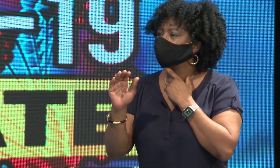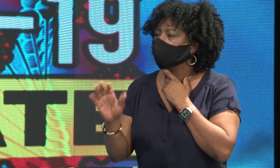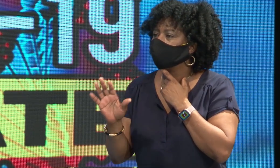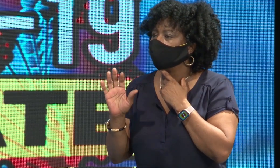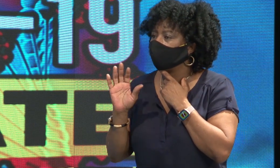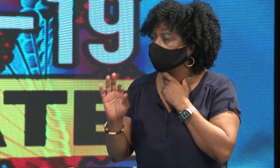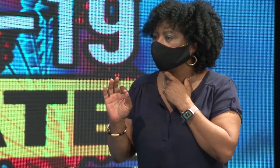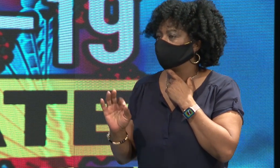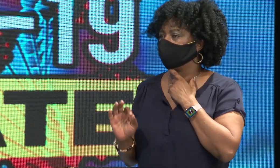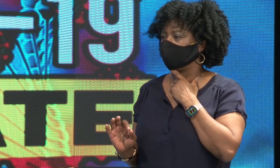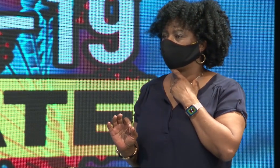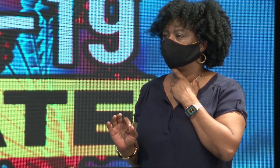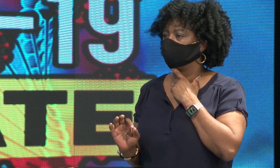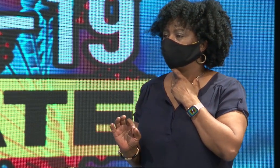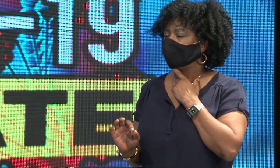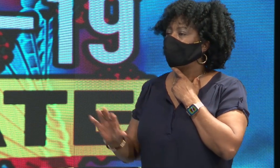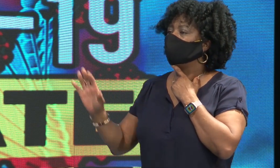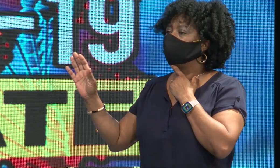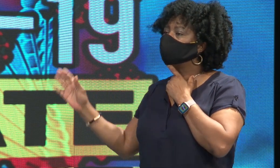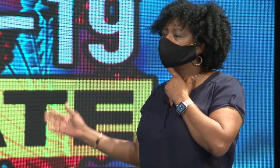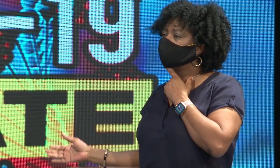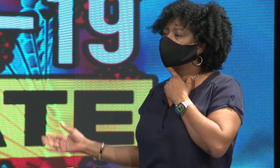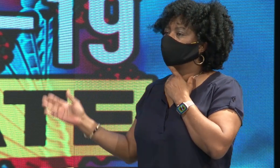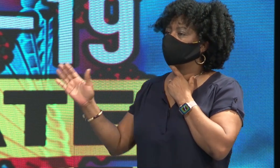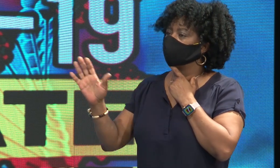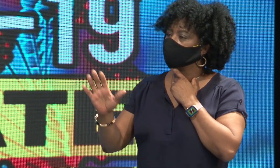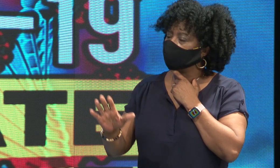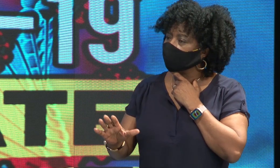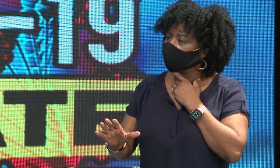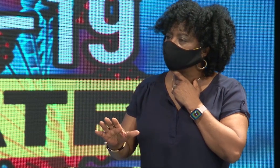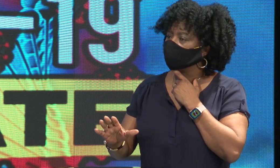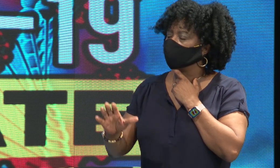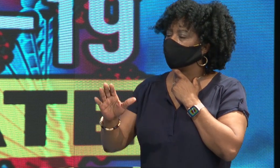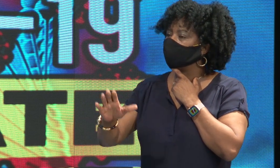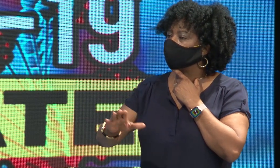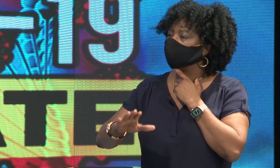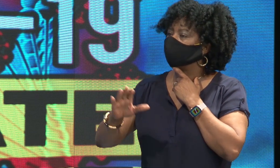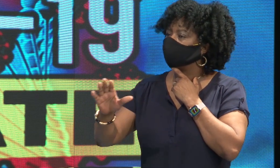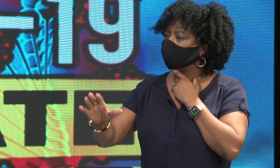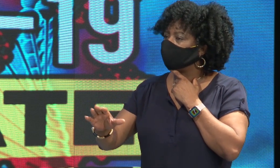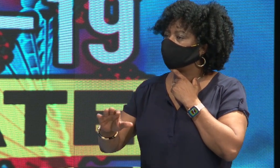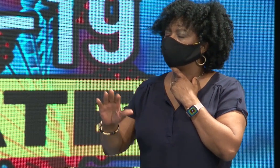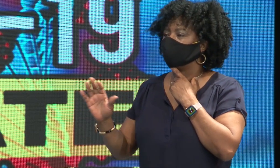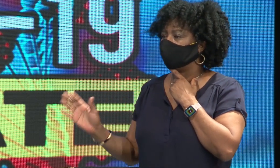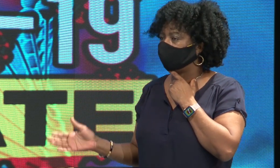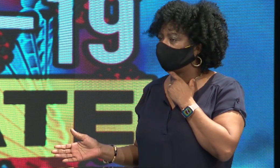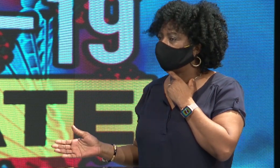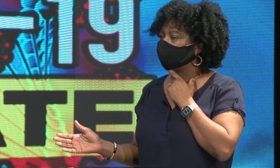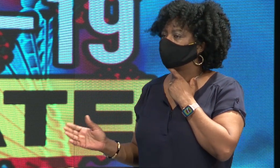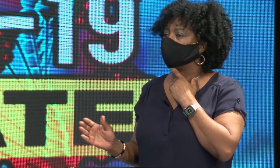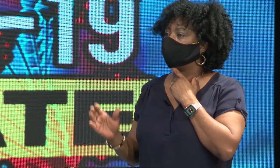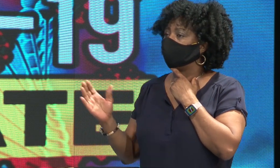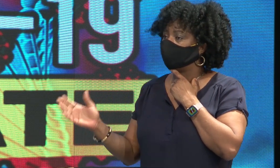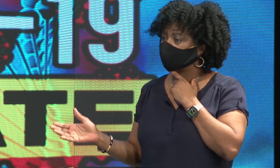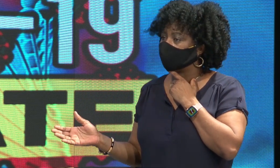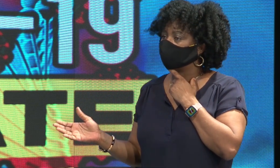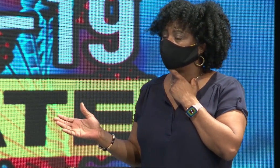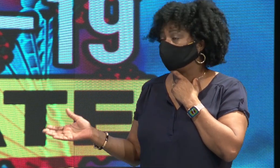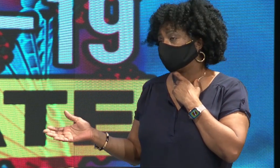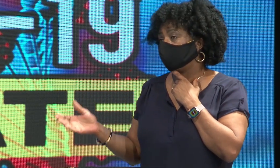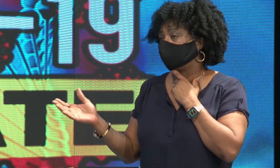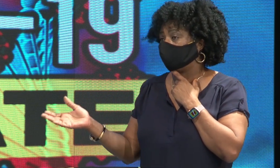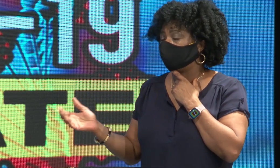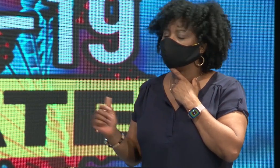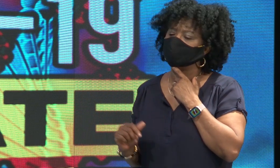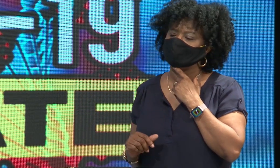zijn 6 weken in huis gebleven. Mm-hmm. Boodschappen werden voor ons gebracht door de kinderen, door vrienden, door alle andere mensen die wel de straat